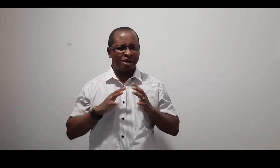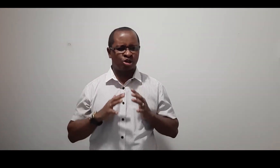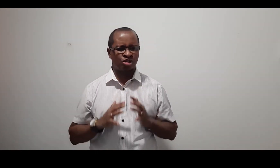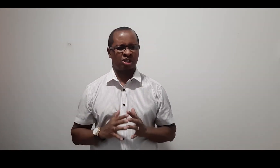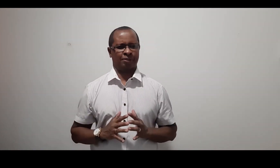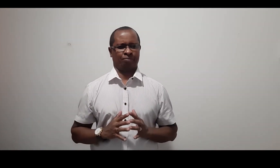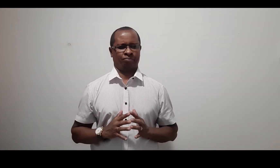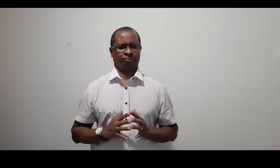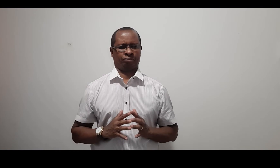tempolin'andriamanitra.